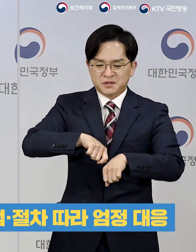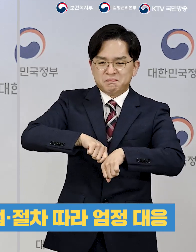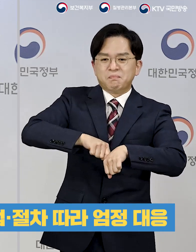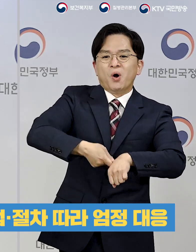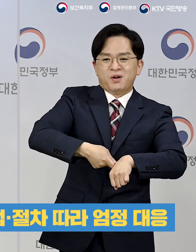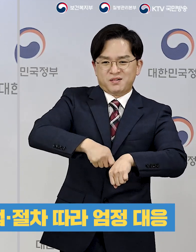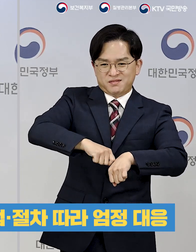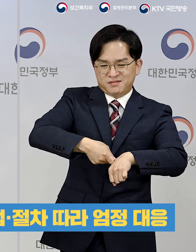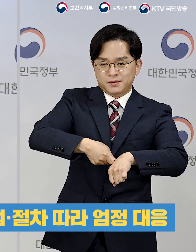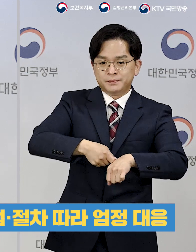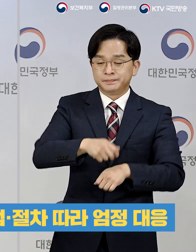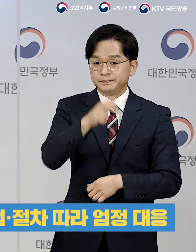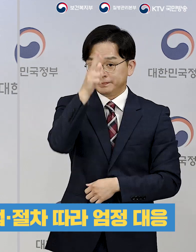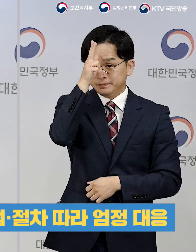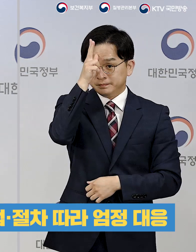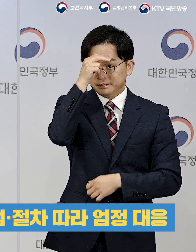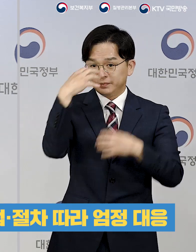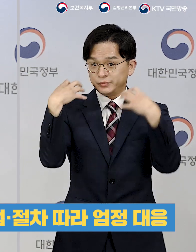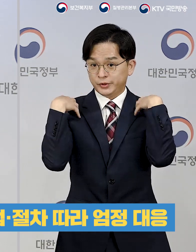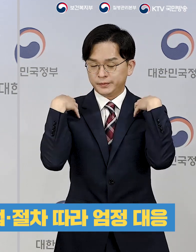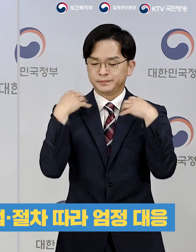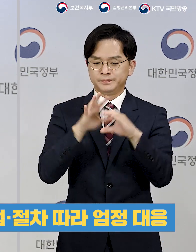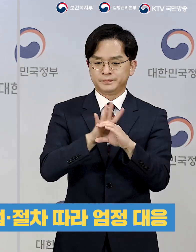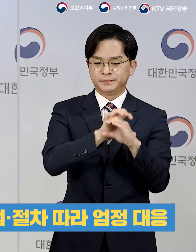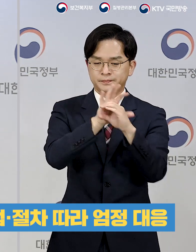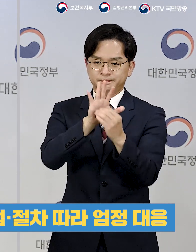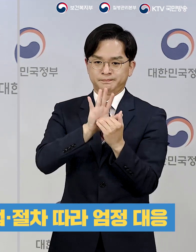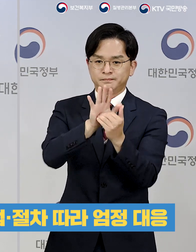따라 엄정하게 대응하기로 하였습니다.